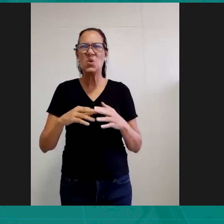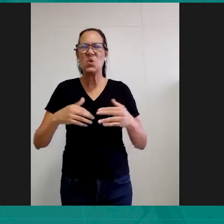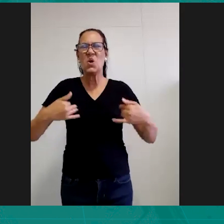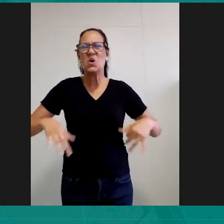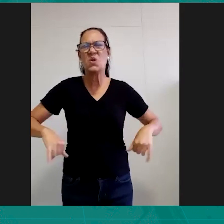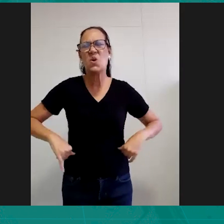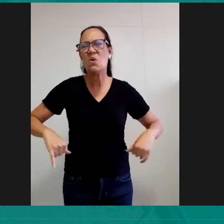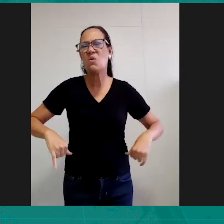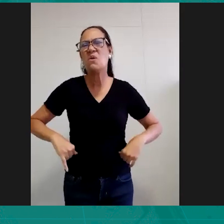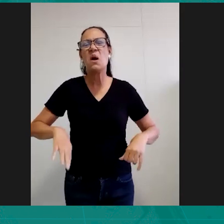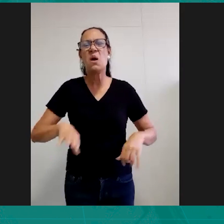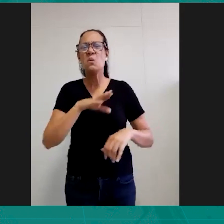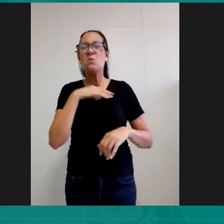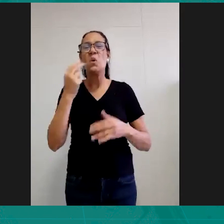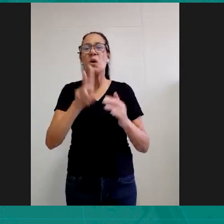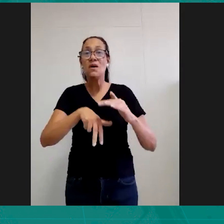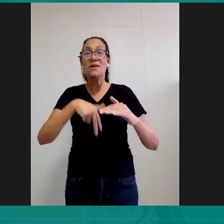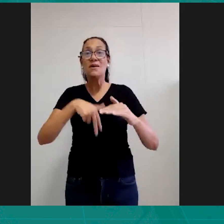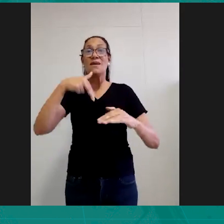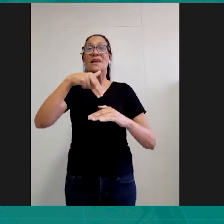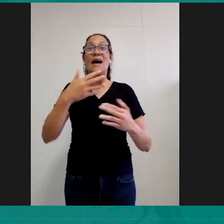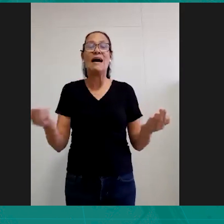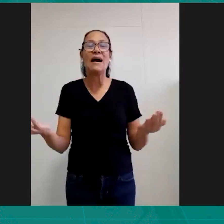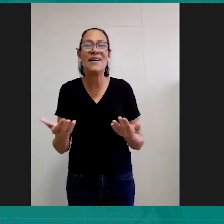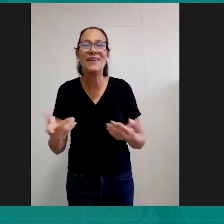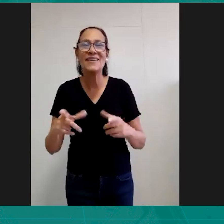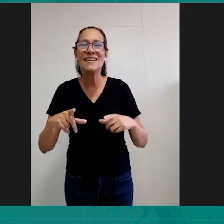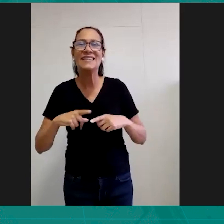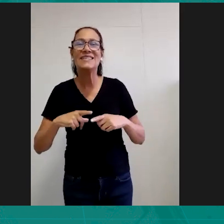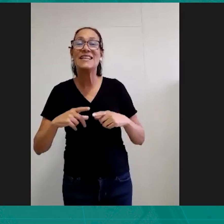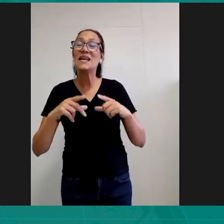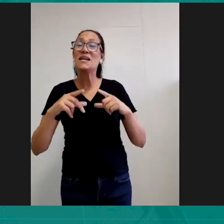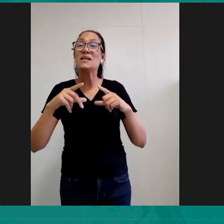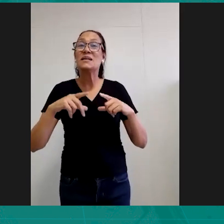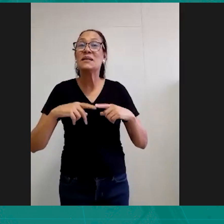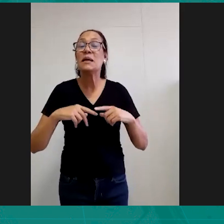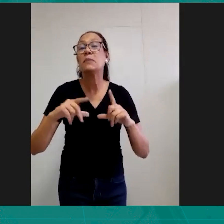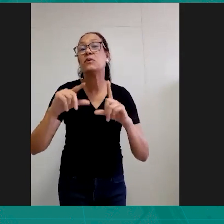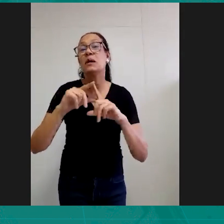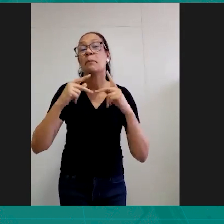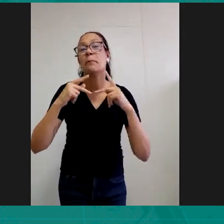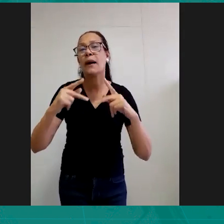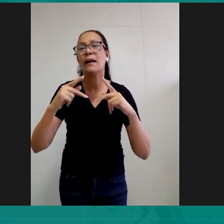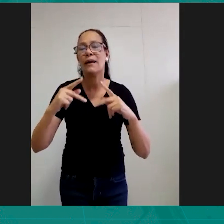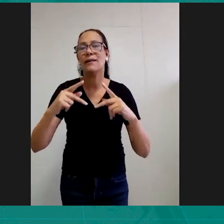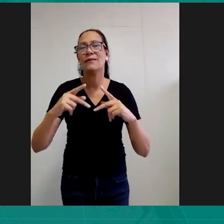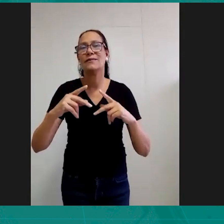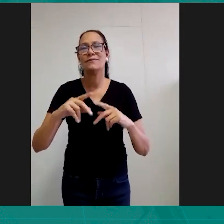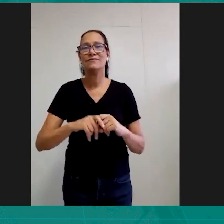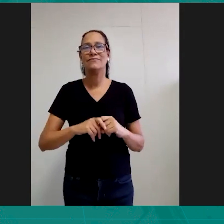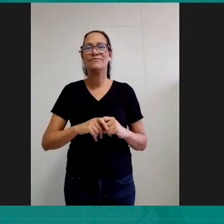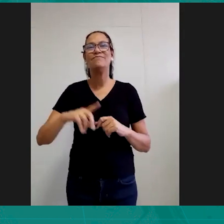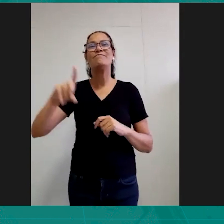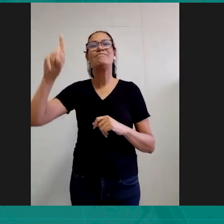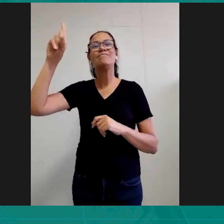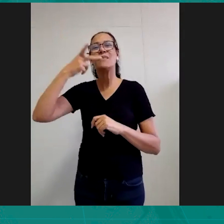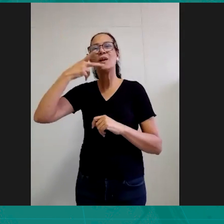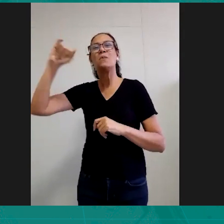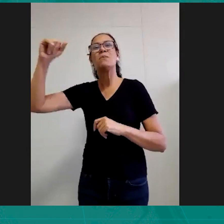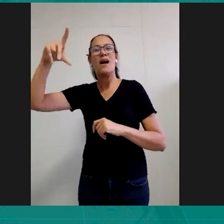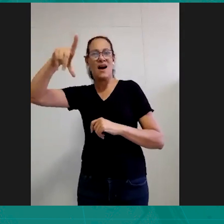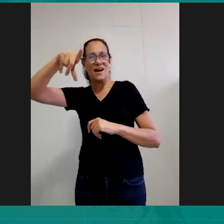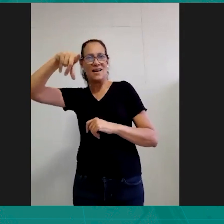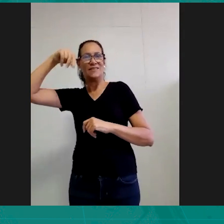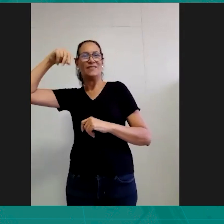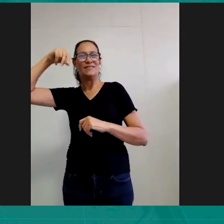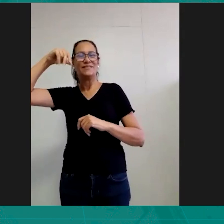no interior. Por isso ele, né, Jesus foi escolhido do Pai para reinar sobre todas as nações.